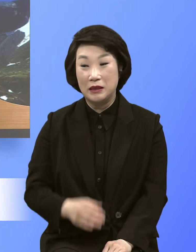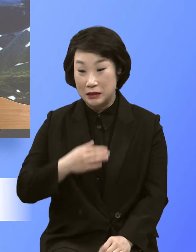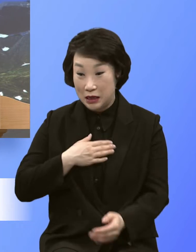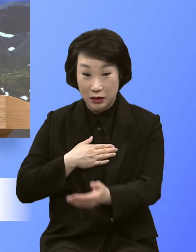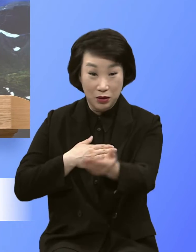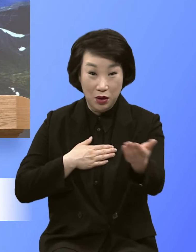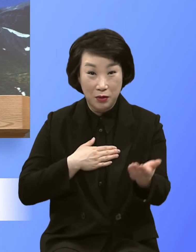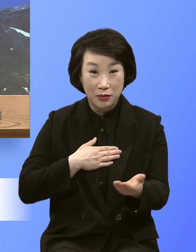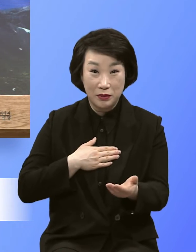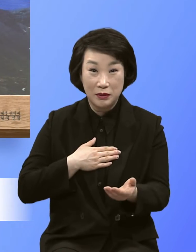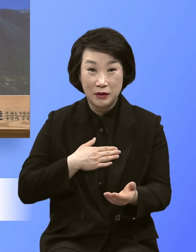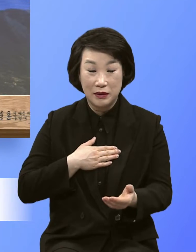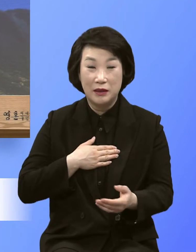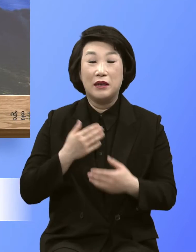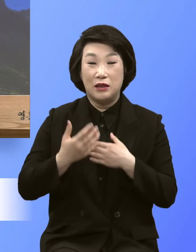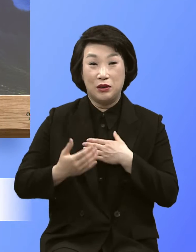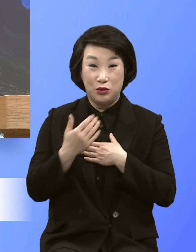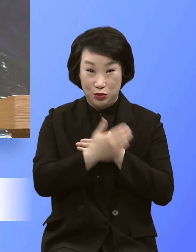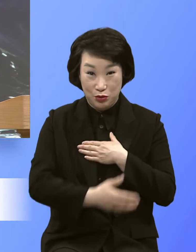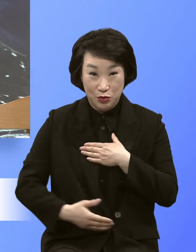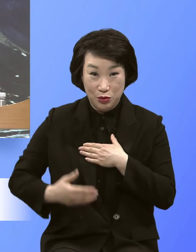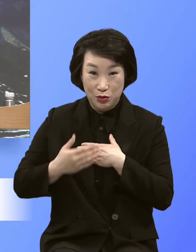여러분이 들고 다니는 육체도